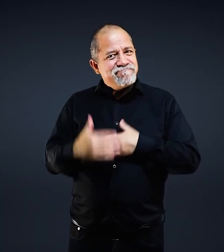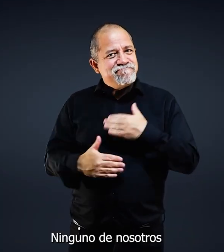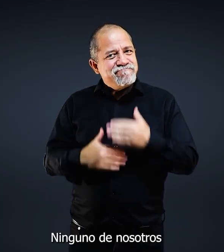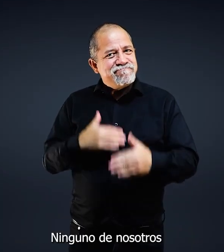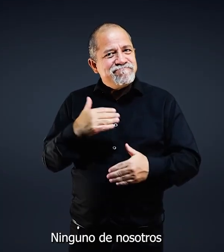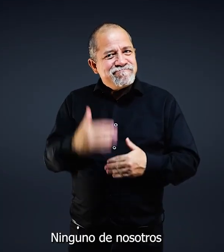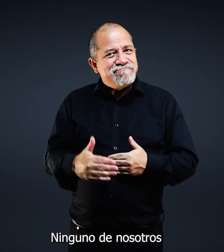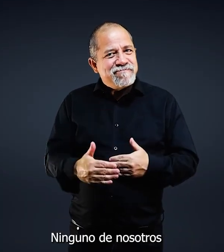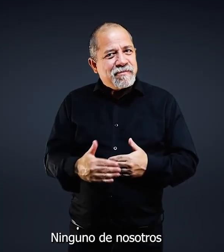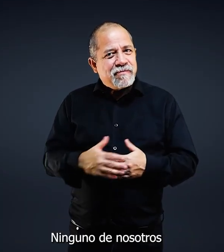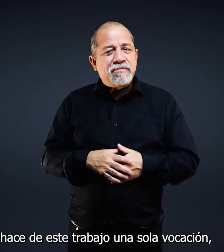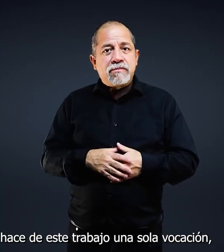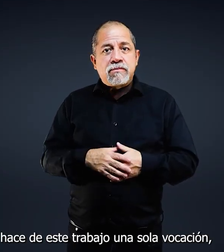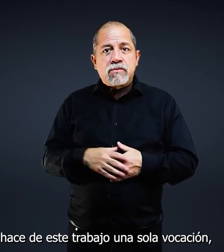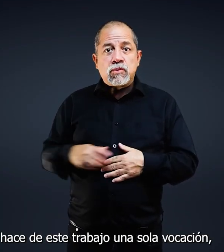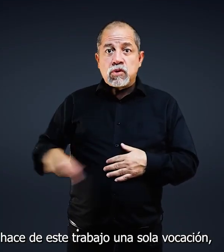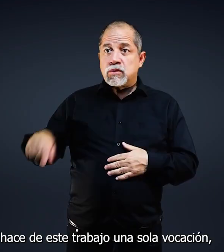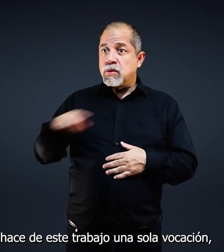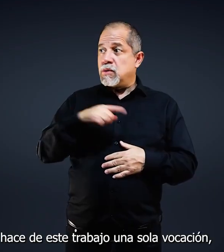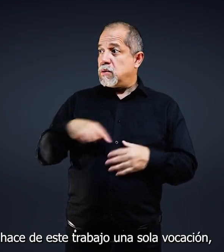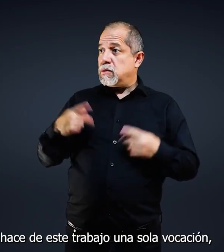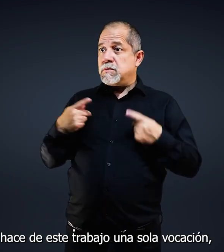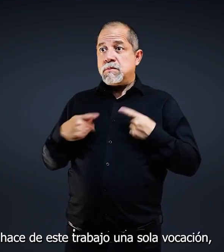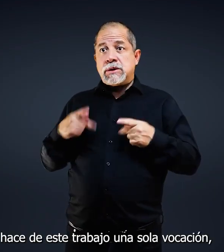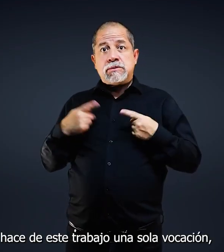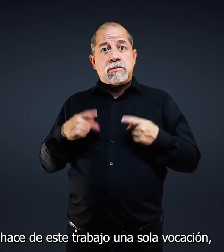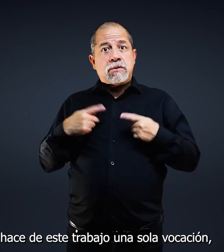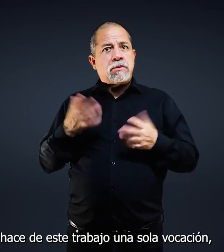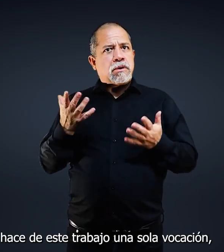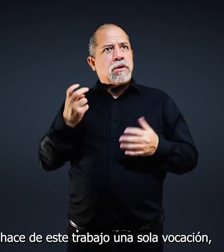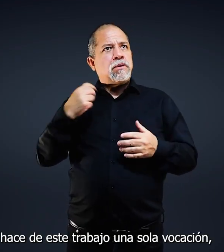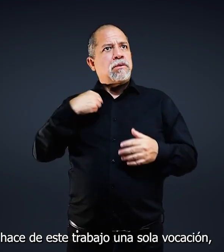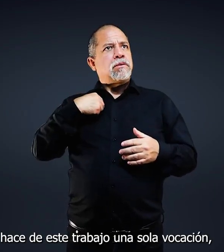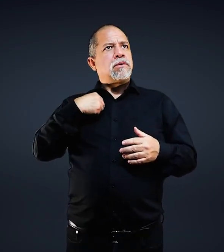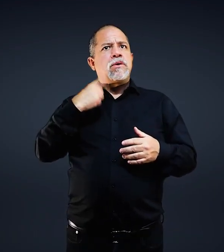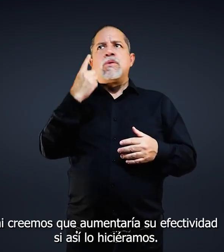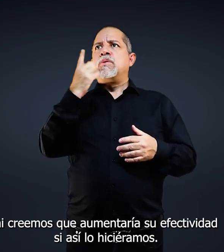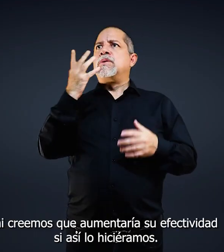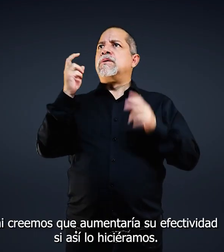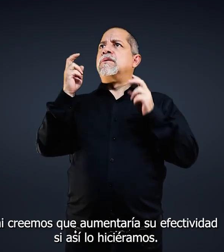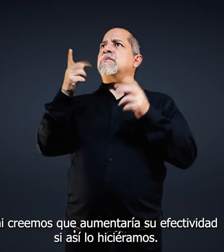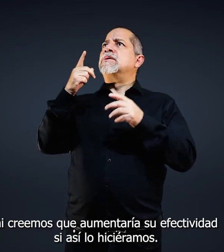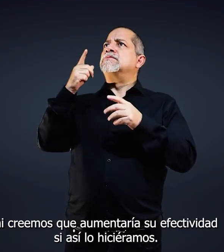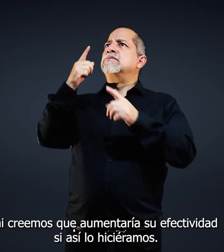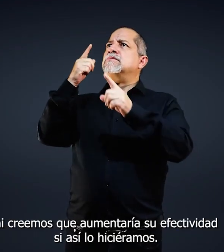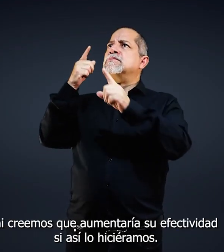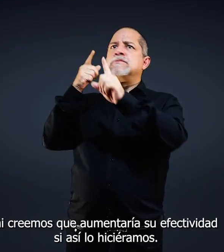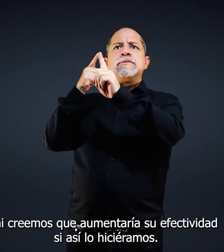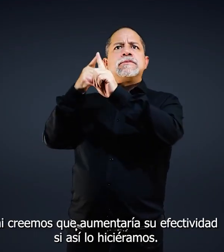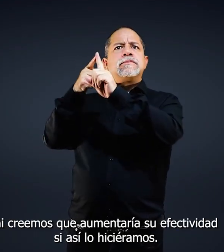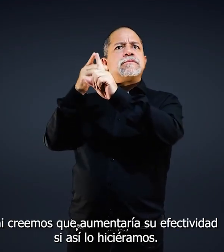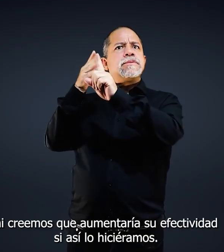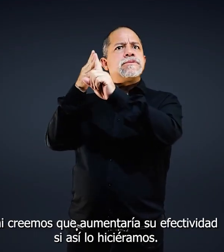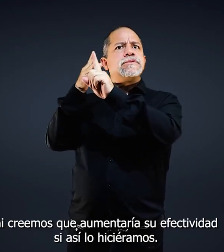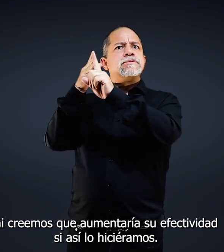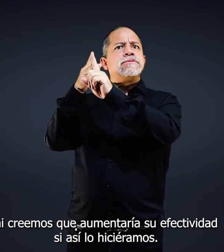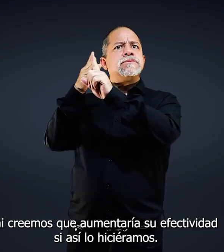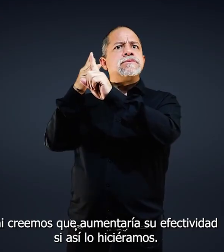Ninguno de nosotros hace de este trabajo una sola vocación, ni creemos que aumentaría su efectividad si así lo